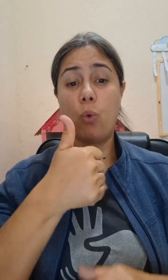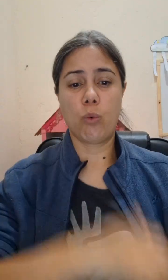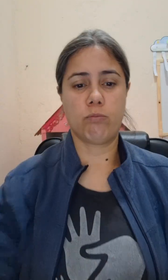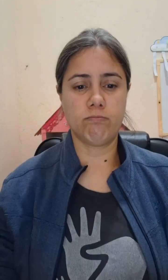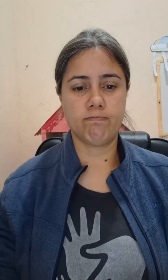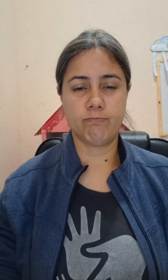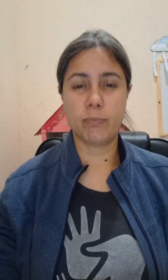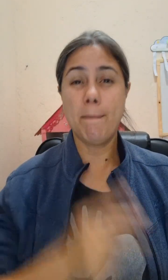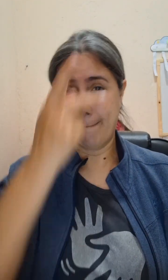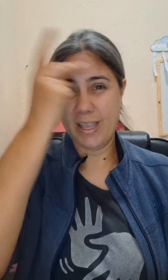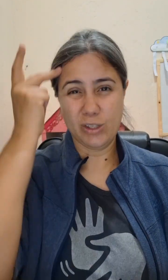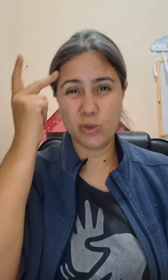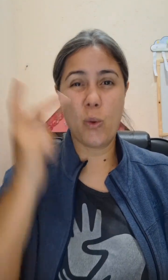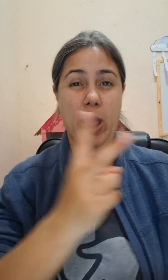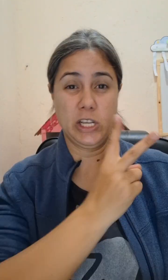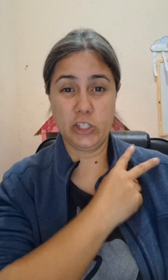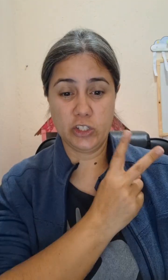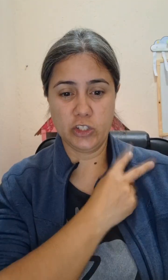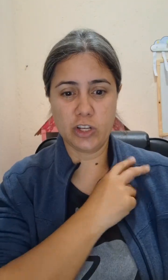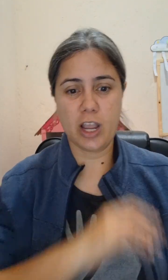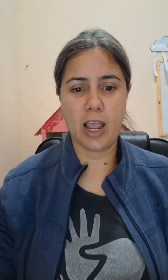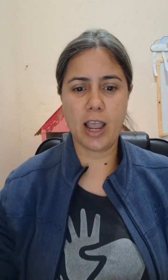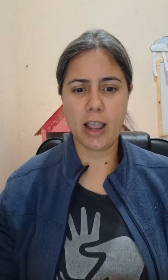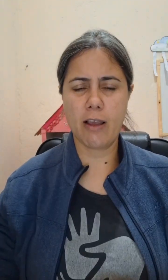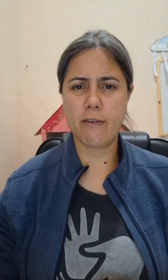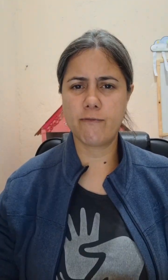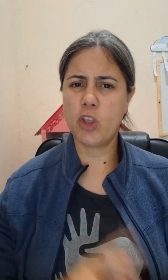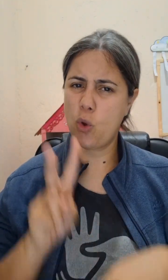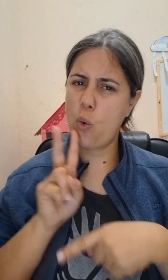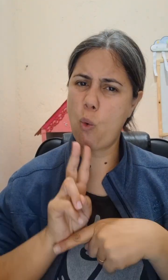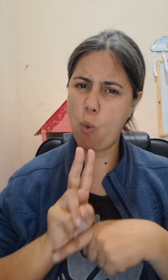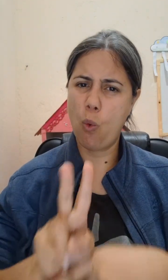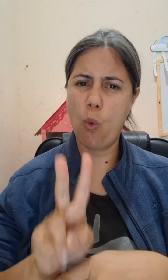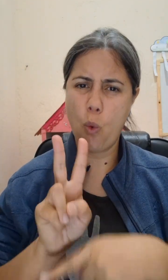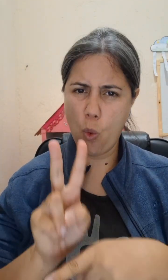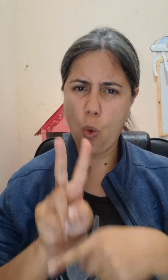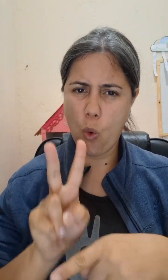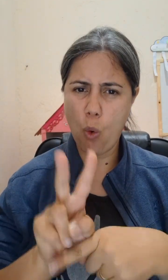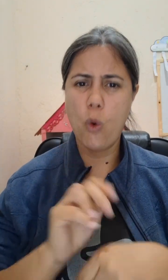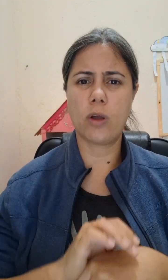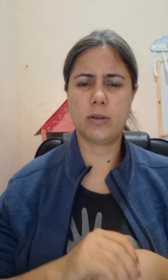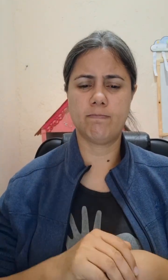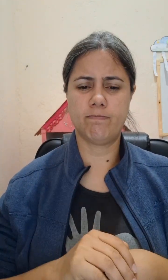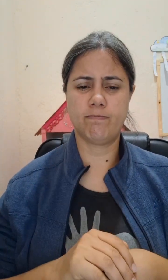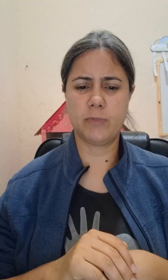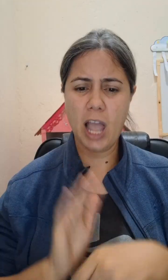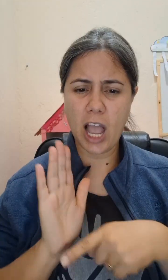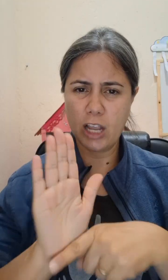E no capítulo 4, versículo 1, os senhores, os chefes, precisam cuidar,